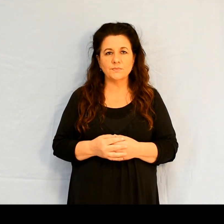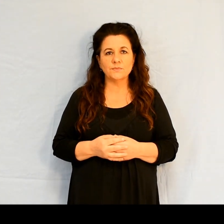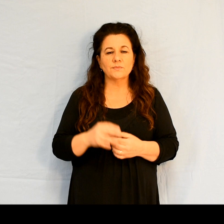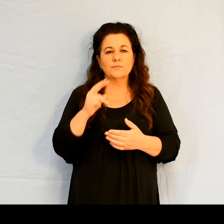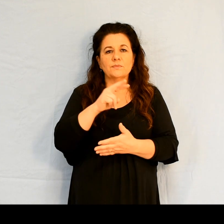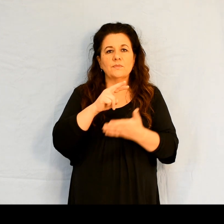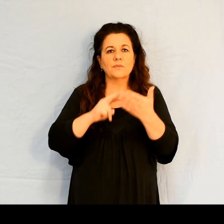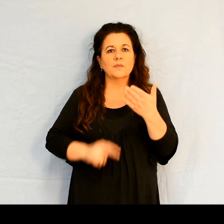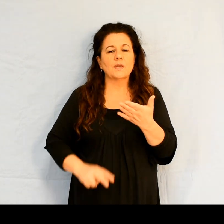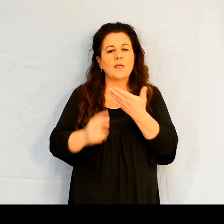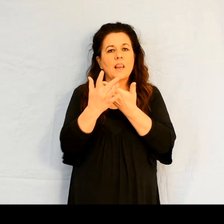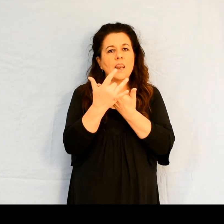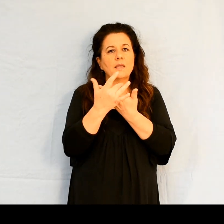Lecture de la lettre aux Hébreux.